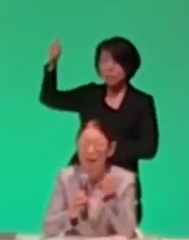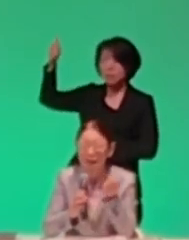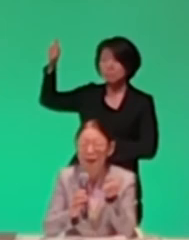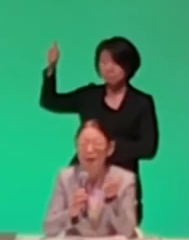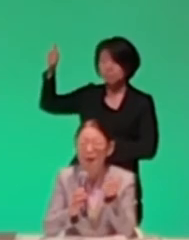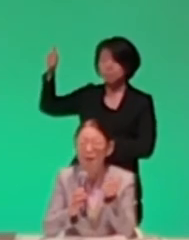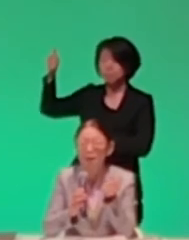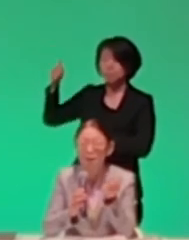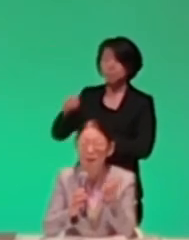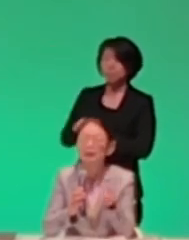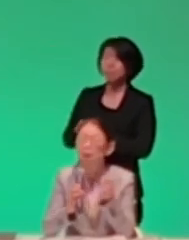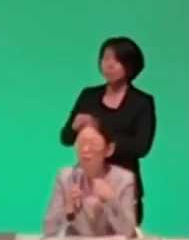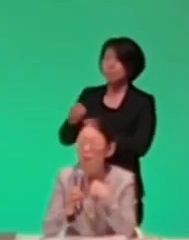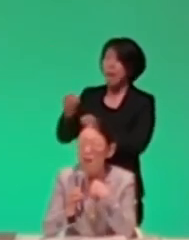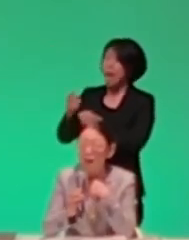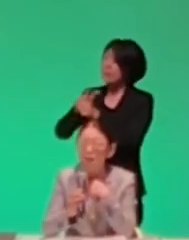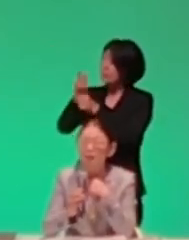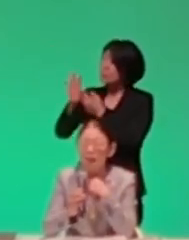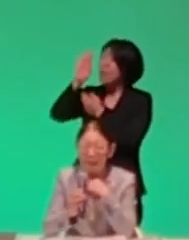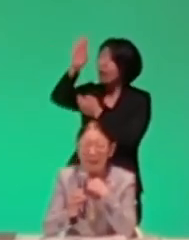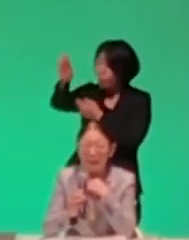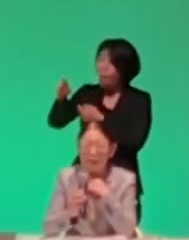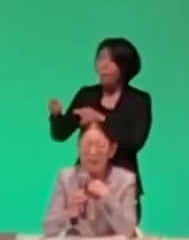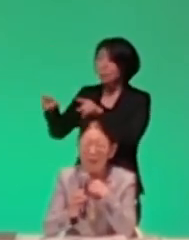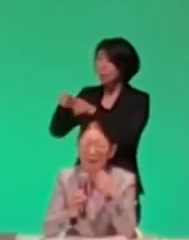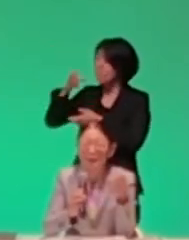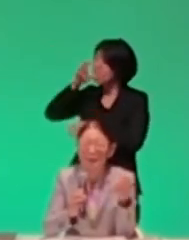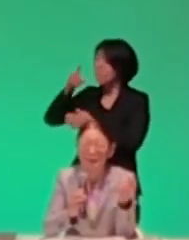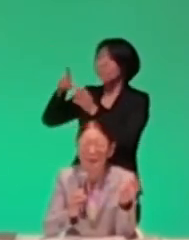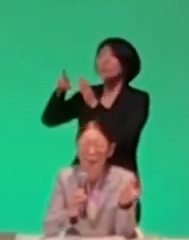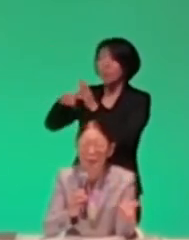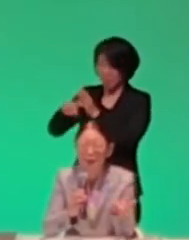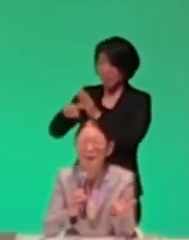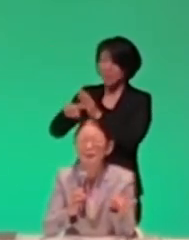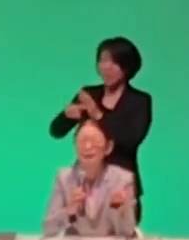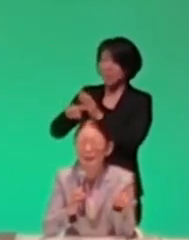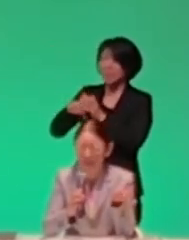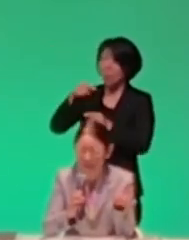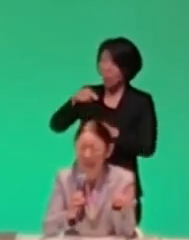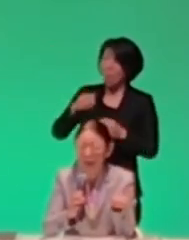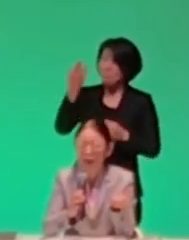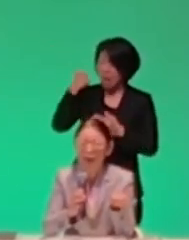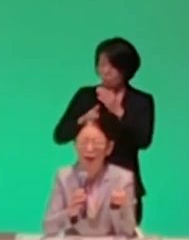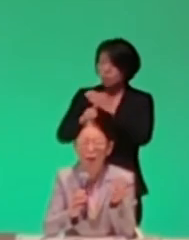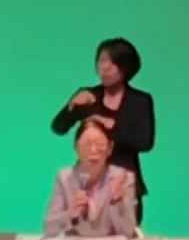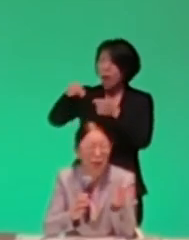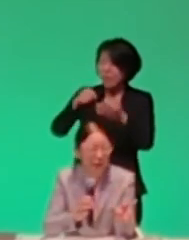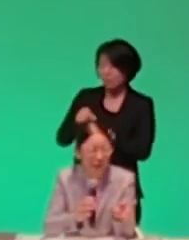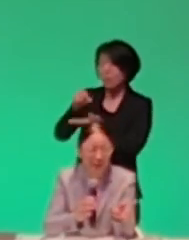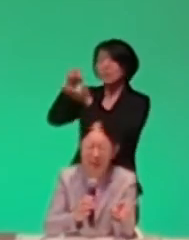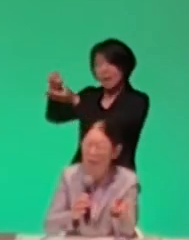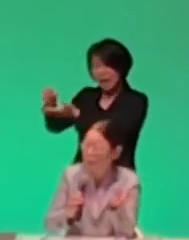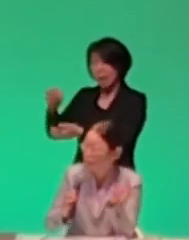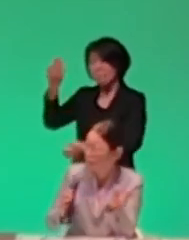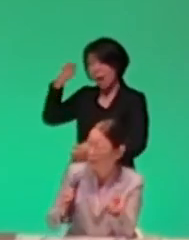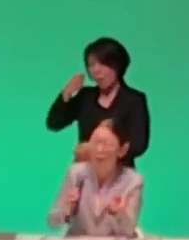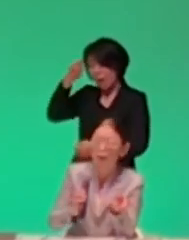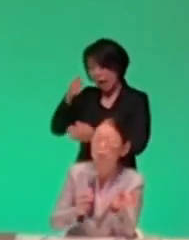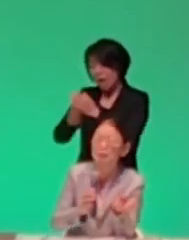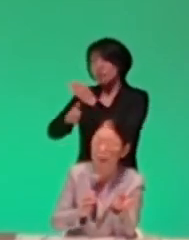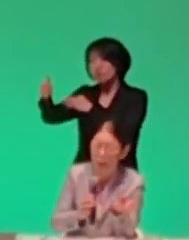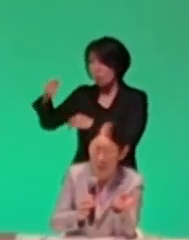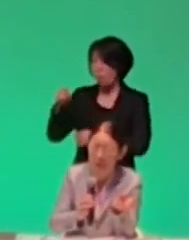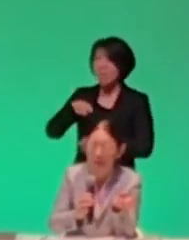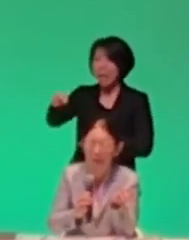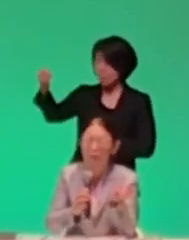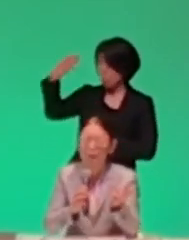ぐらい経って夜お酒を飲んでた時にこの話を私が持ち出したんですね。あの時海外出張行けって